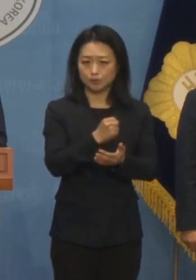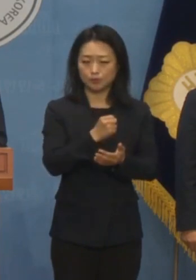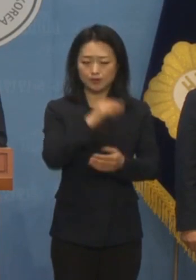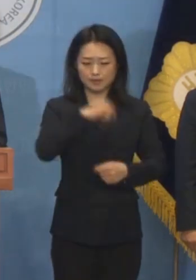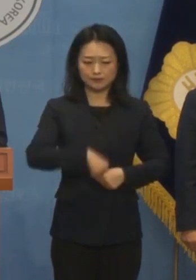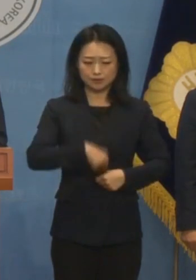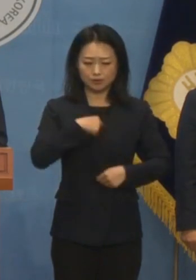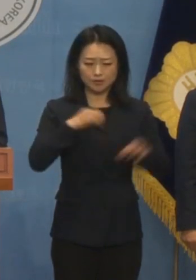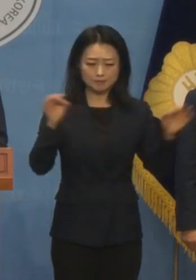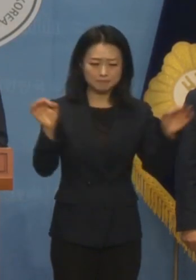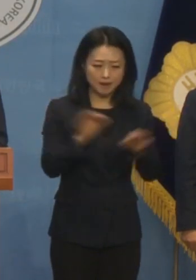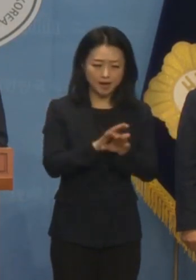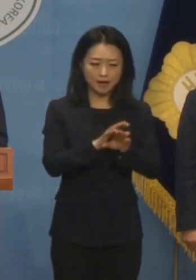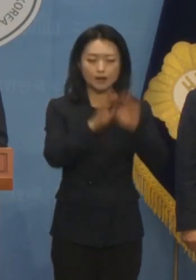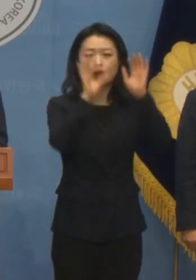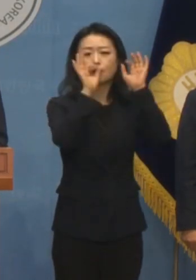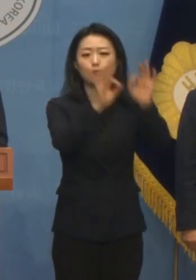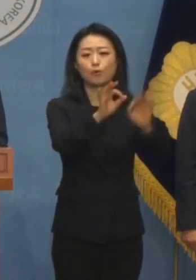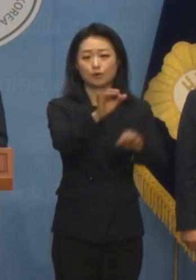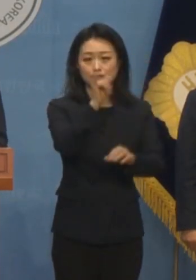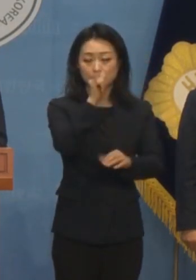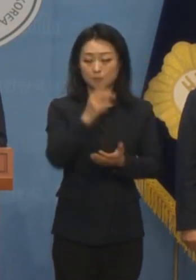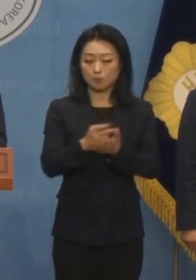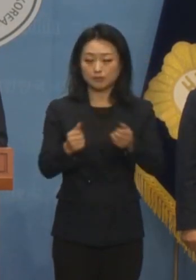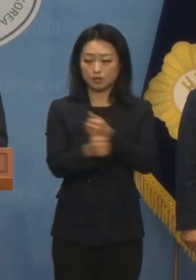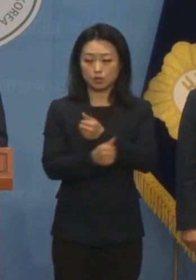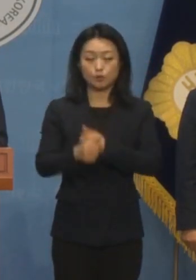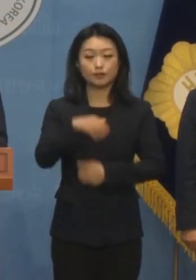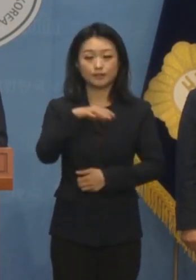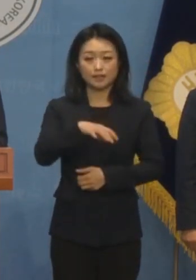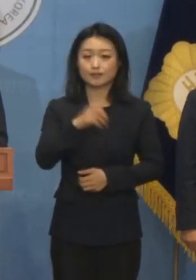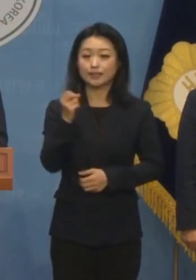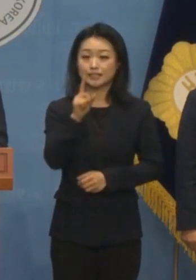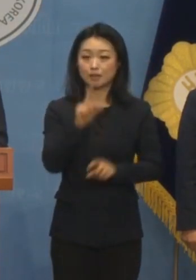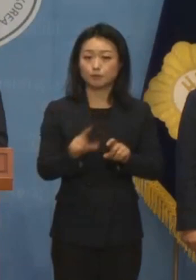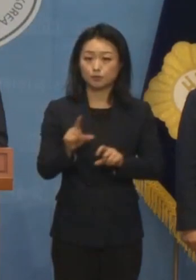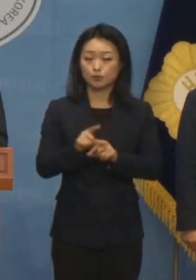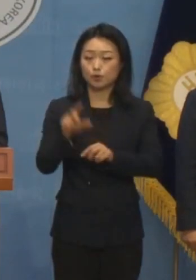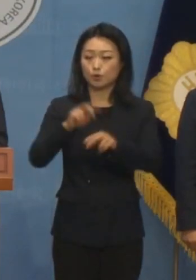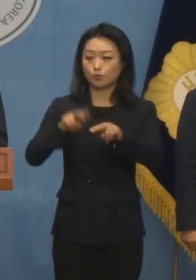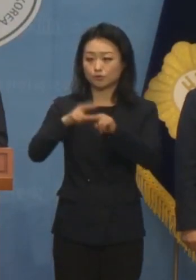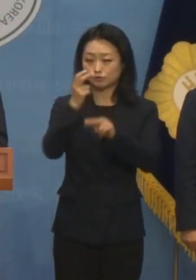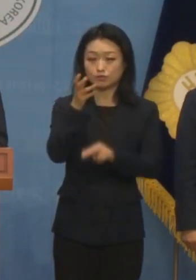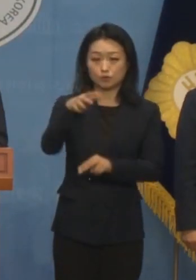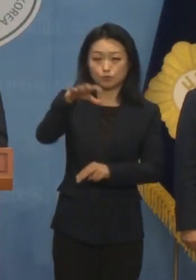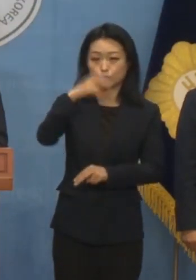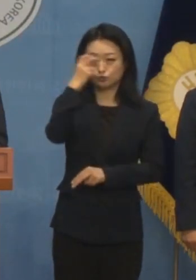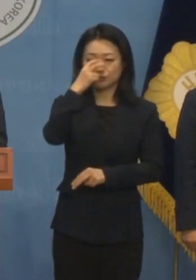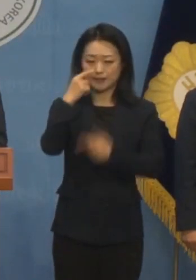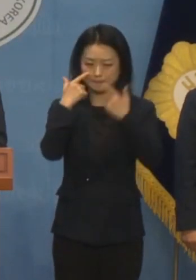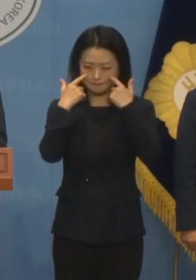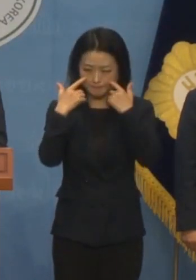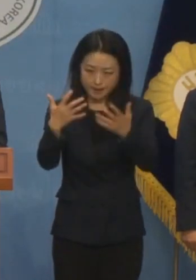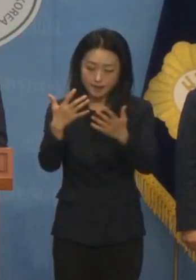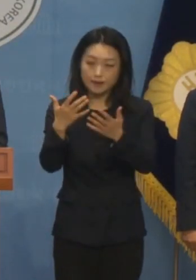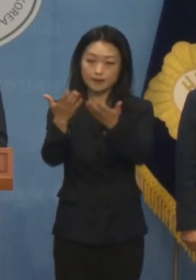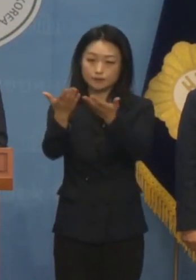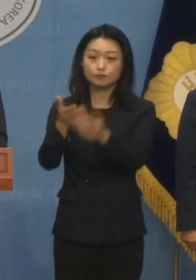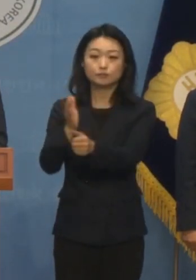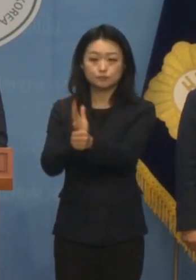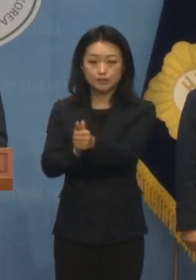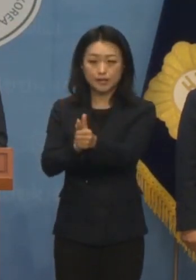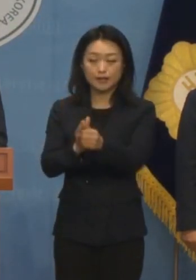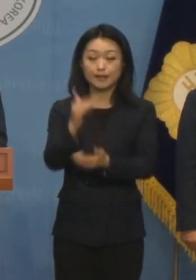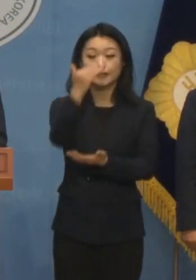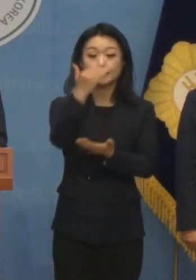정의가 없어지는 것을 보고 있습니다. 저희 법사위 위원들은 다시 한번 공수처의 신속한 수사를 촉구하면서